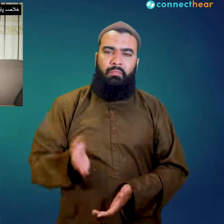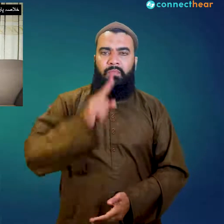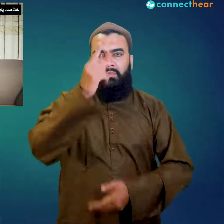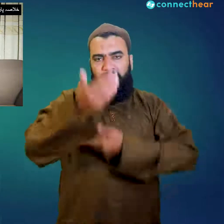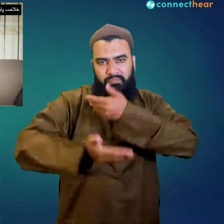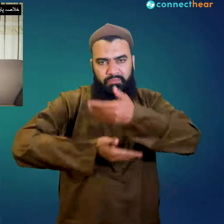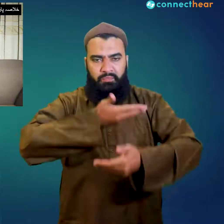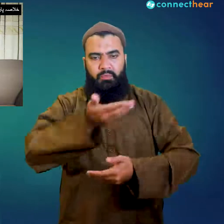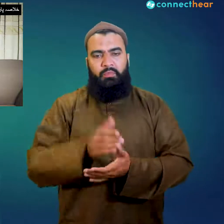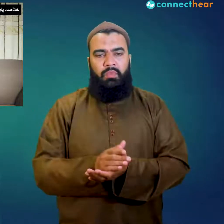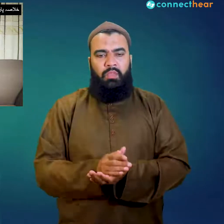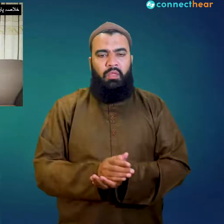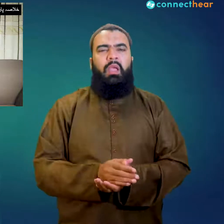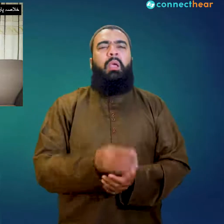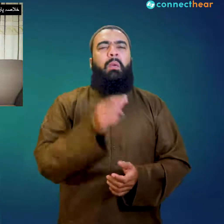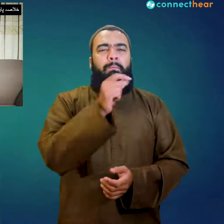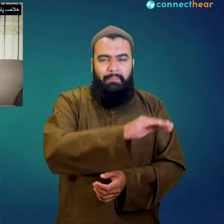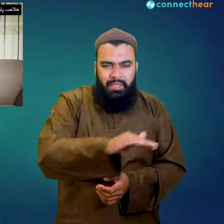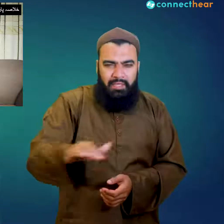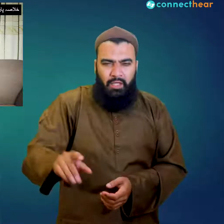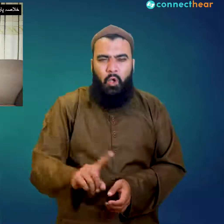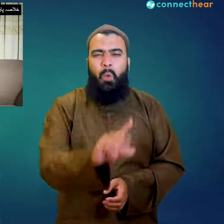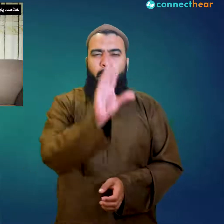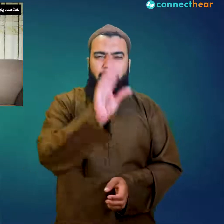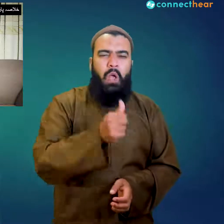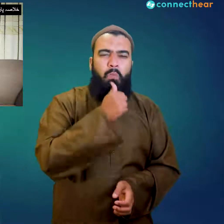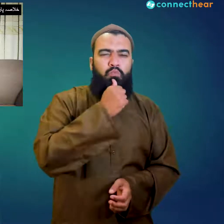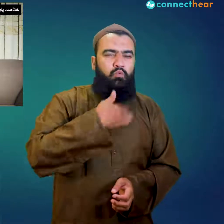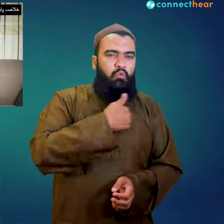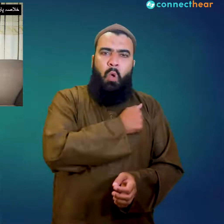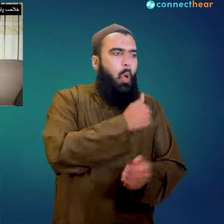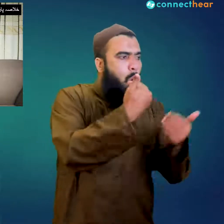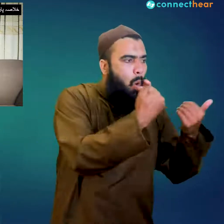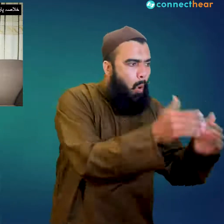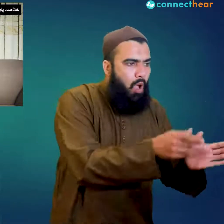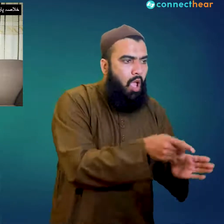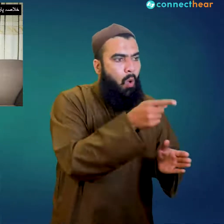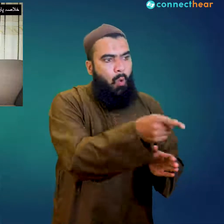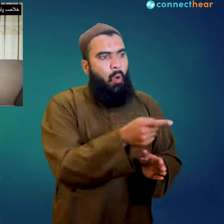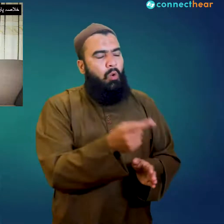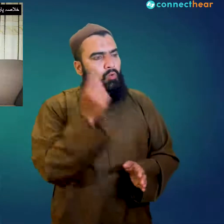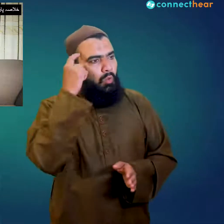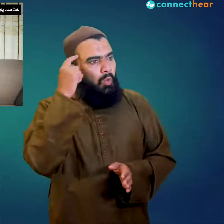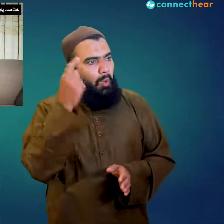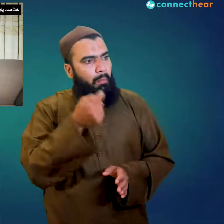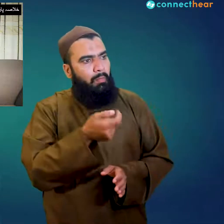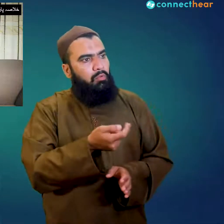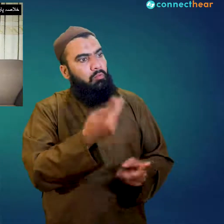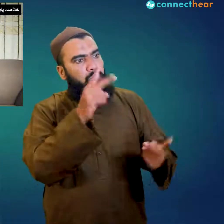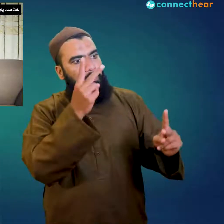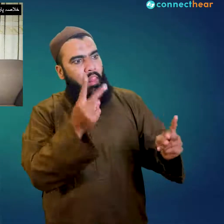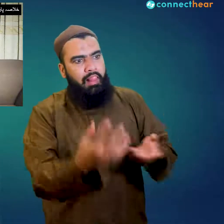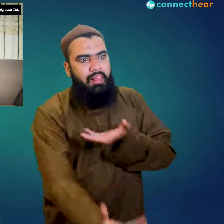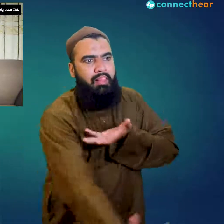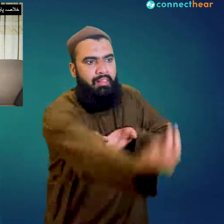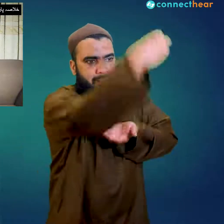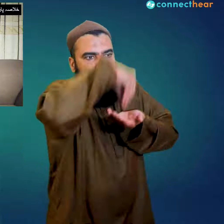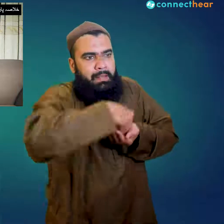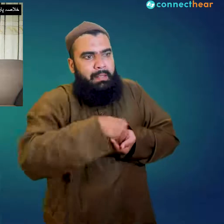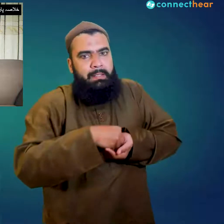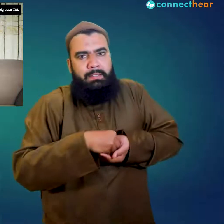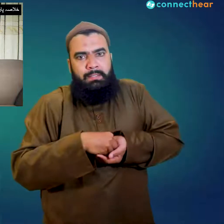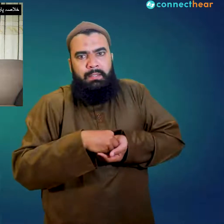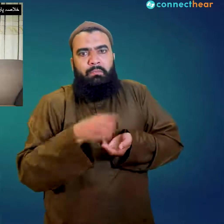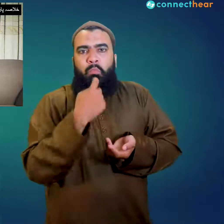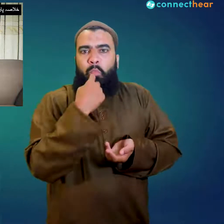مال ظلماً، ناحق، غلط طریقے سے لے لینا اپنے پیٹ میں آگ بھرنے